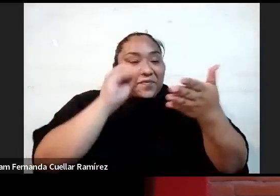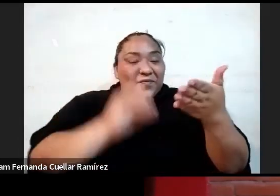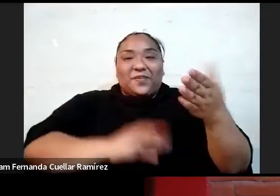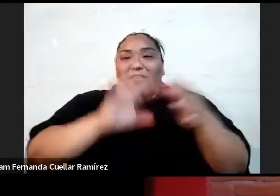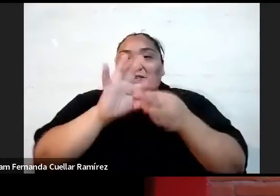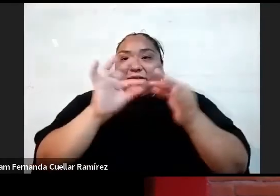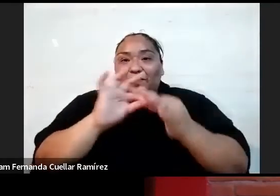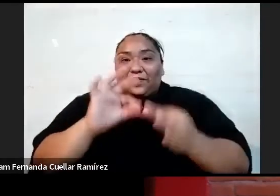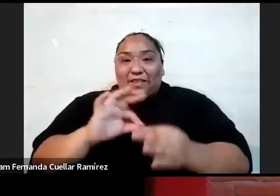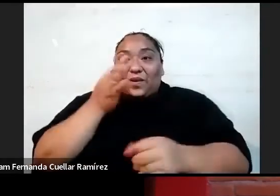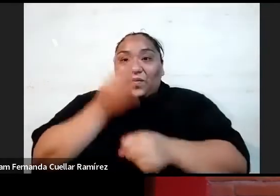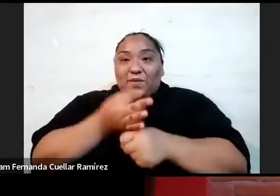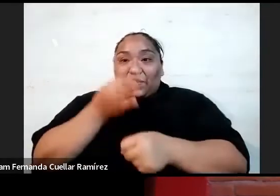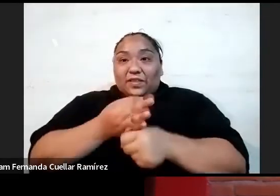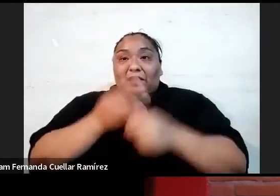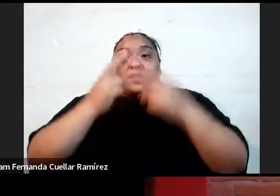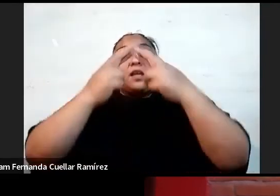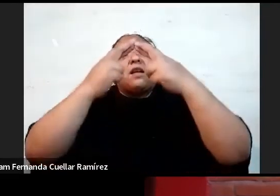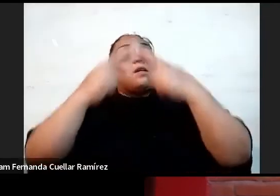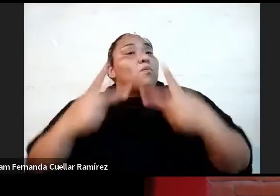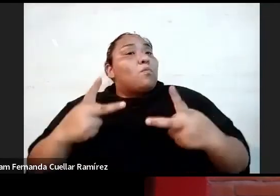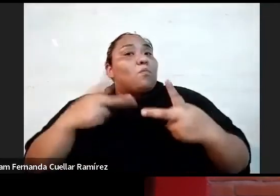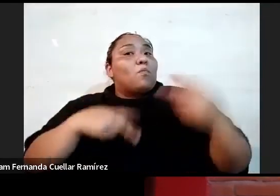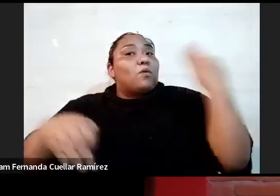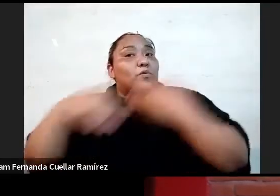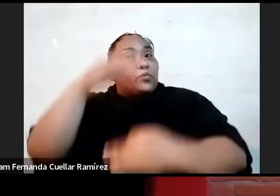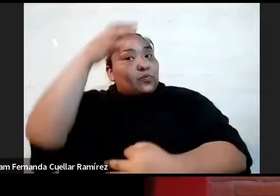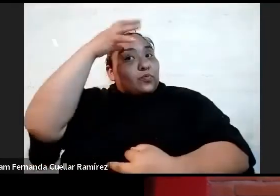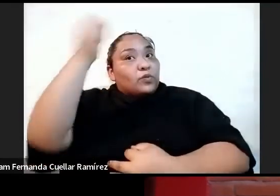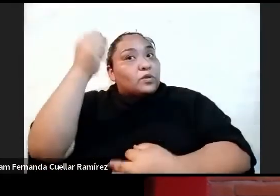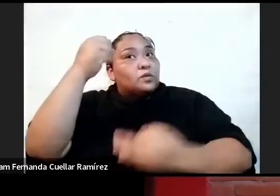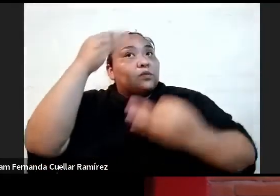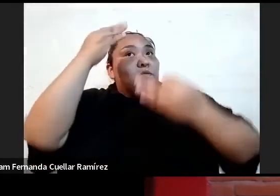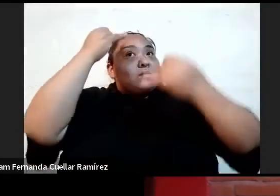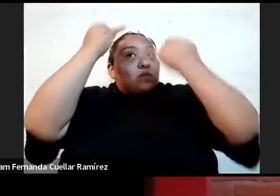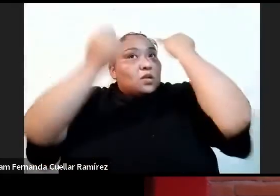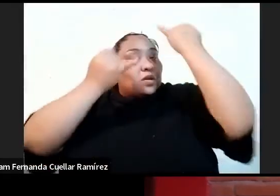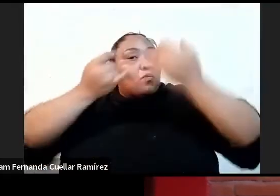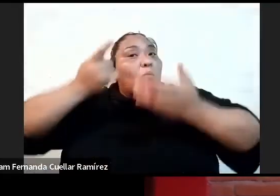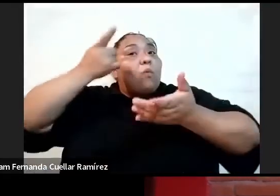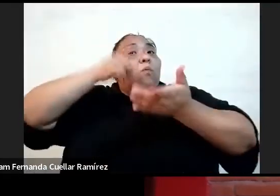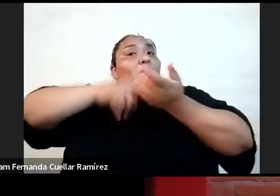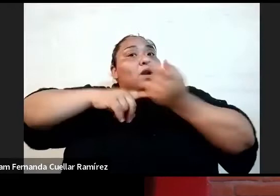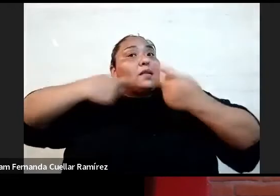esto de romper, ¿no? Como estas ideas ya preconcebidas,